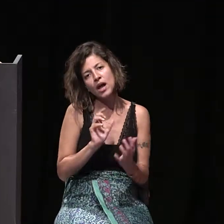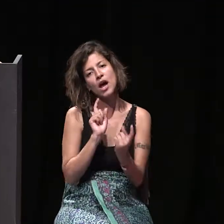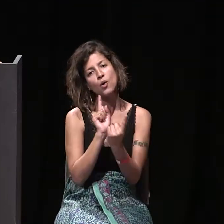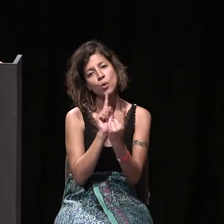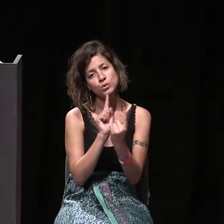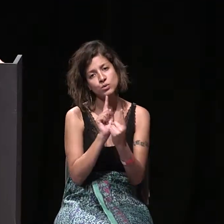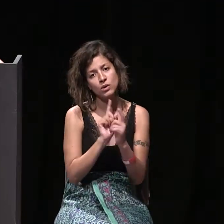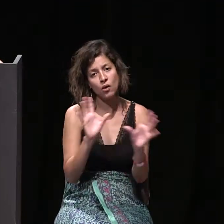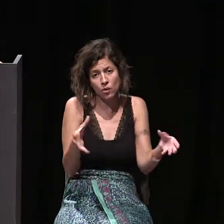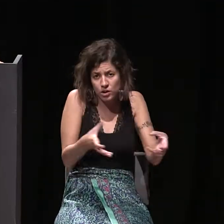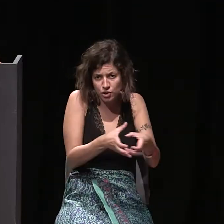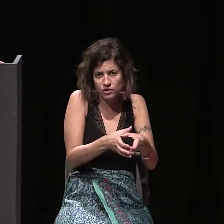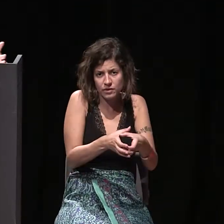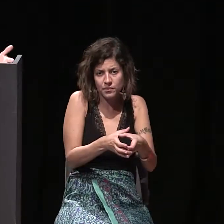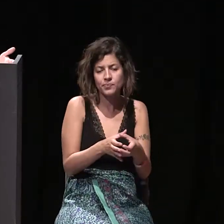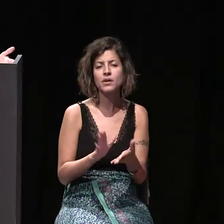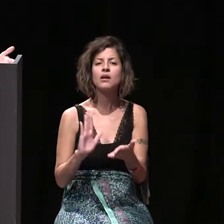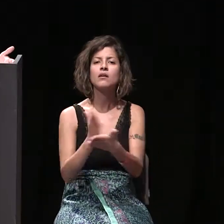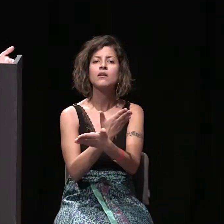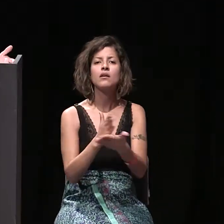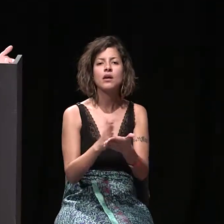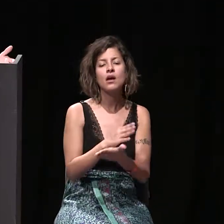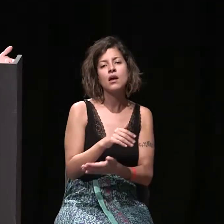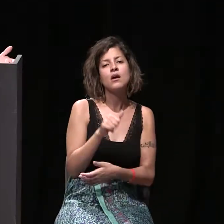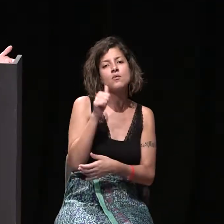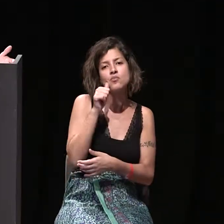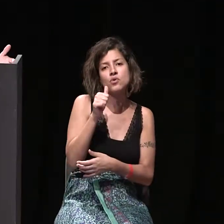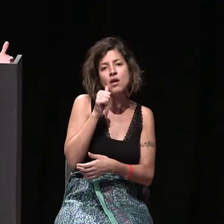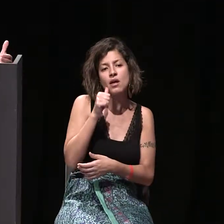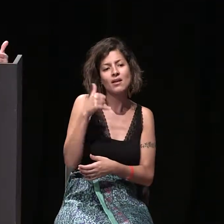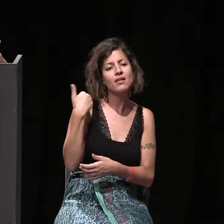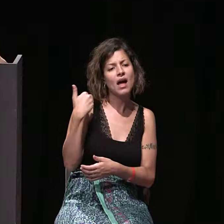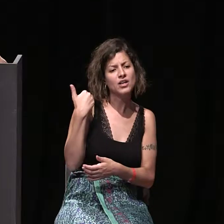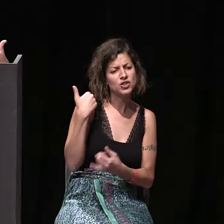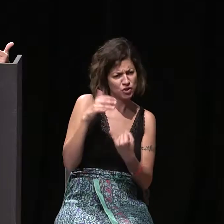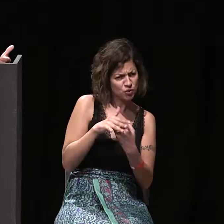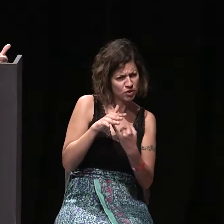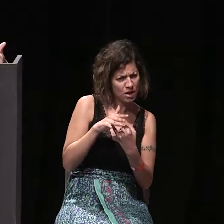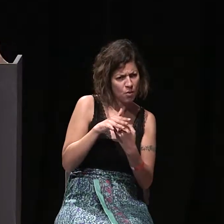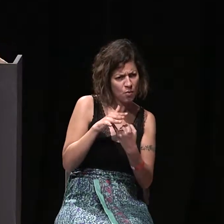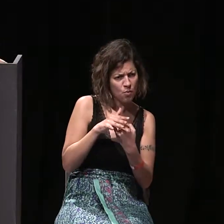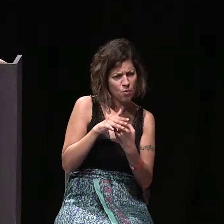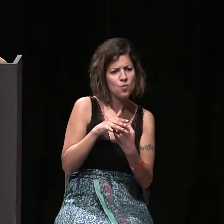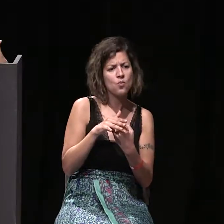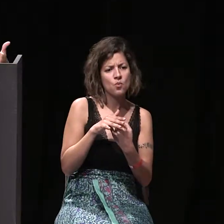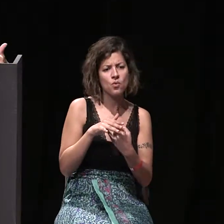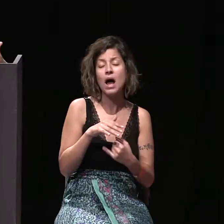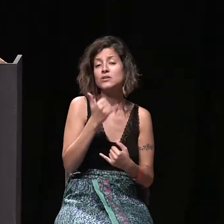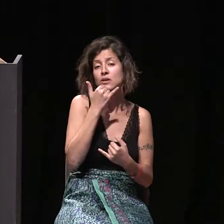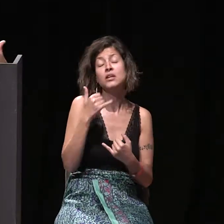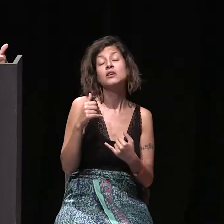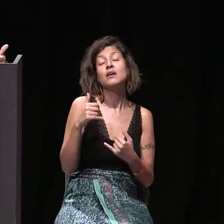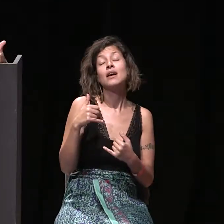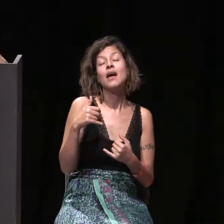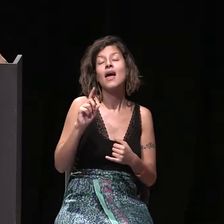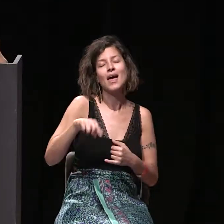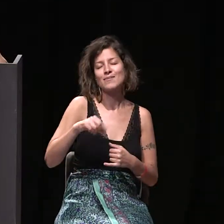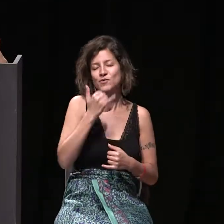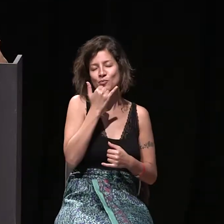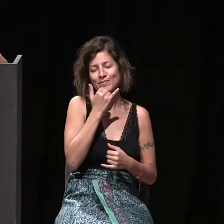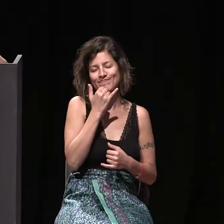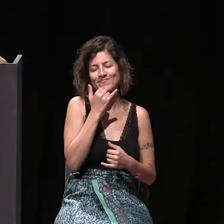gente divide as mulheres pela idade gestacional. Então, elas conversam com outras gestantes que também estão passando